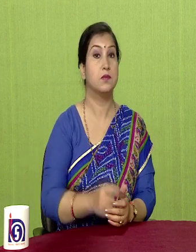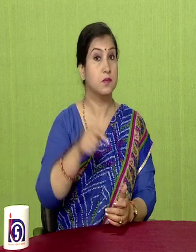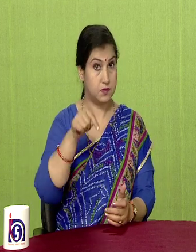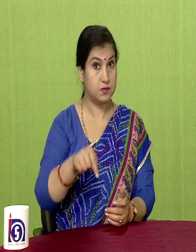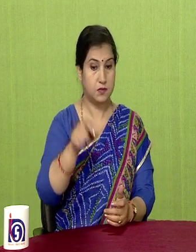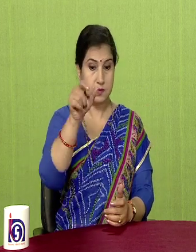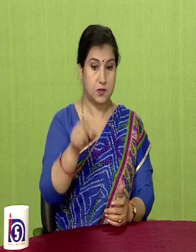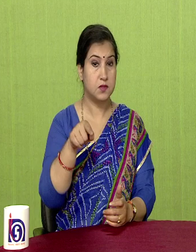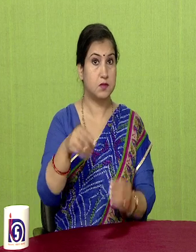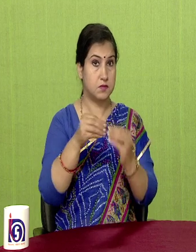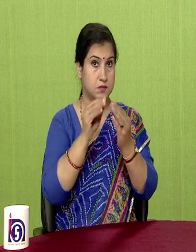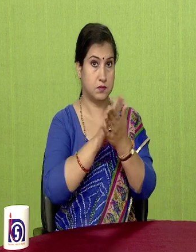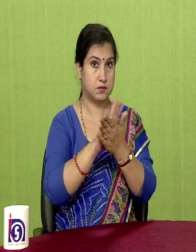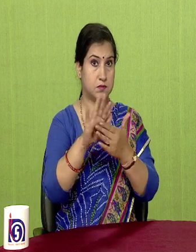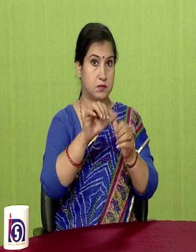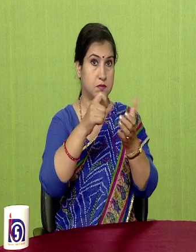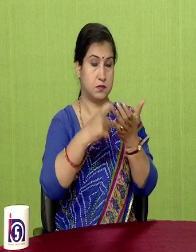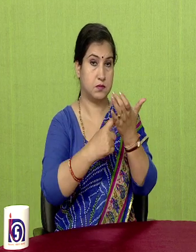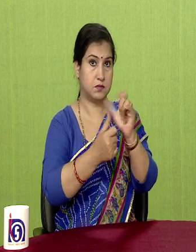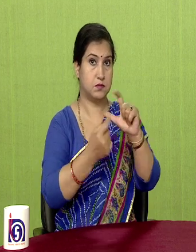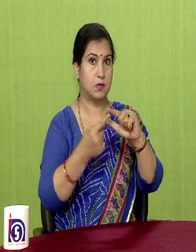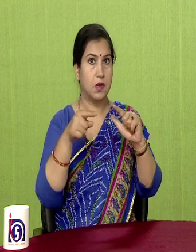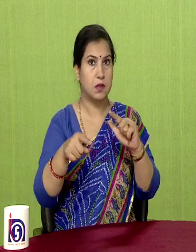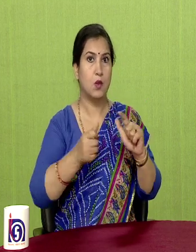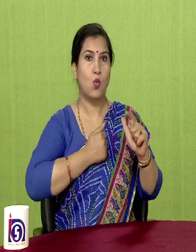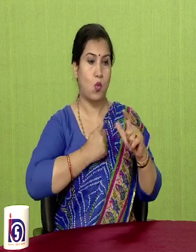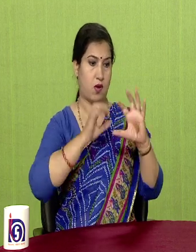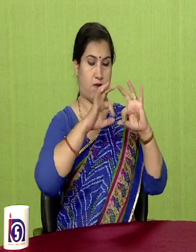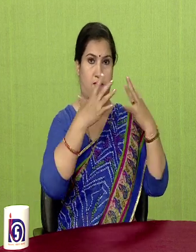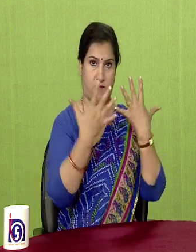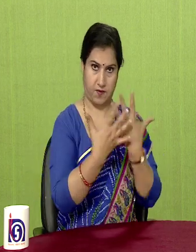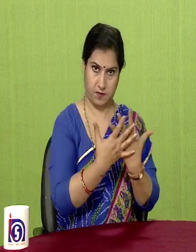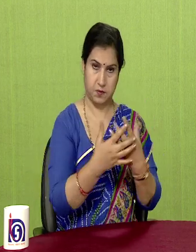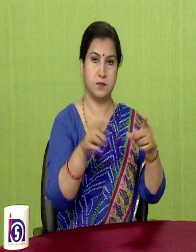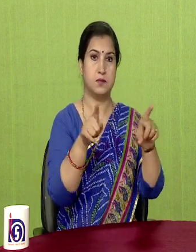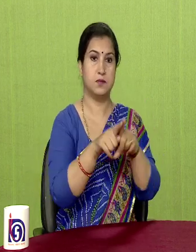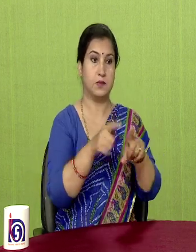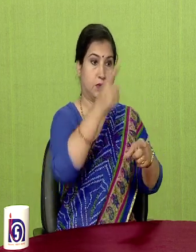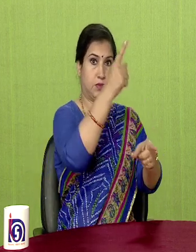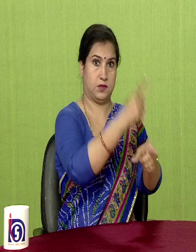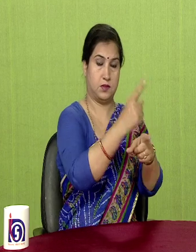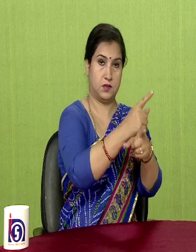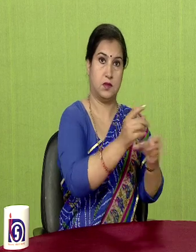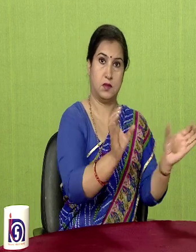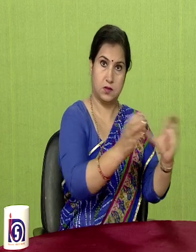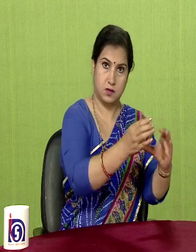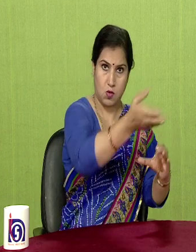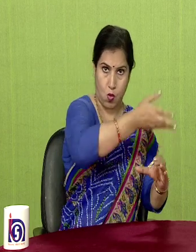इसलिए भरत अपने कुलगुरु वशिष्ठ और राज परिवार सहित अयोध्या के नागरिकों को